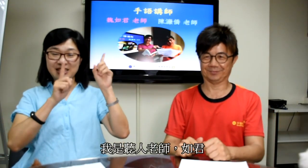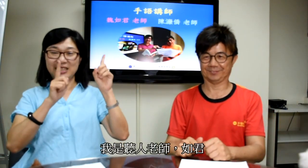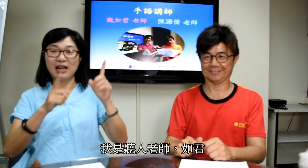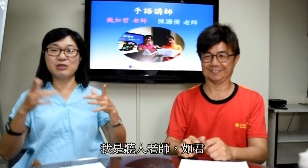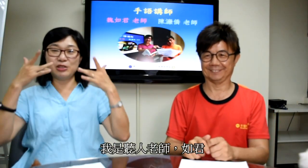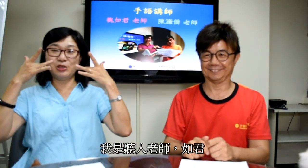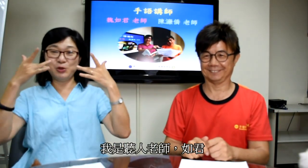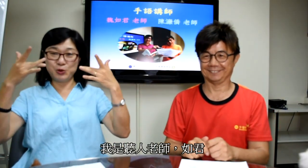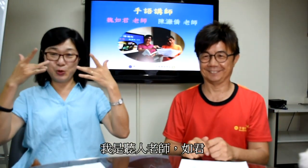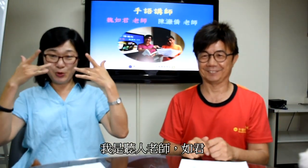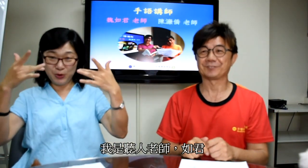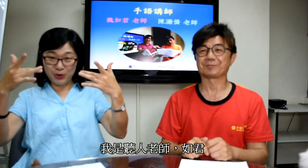人老师如君。